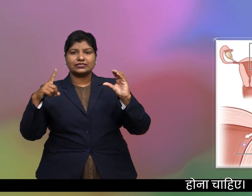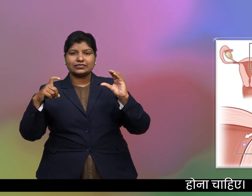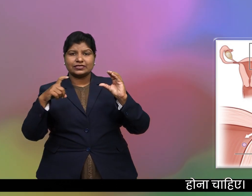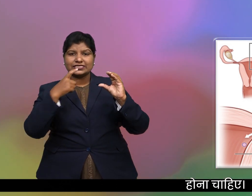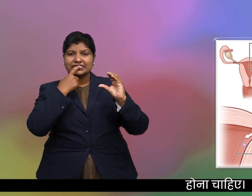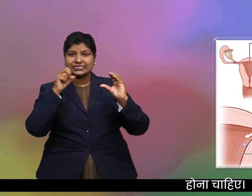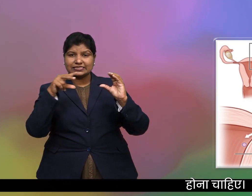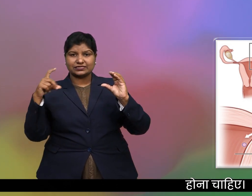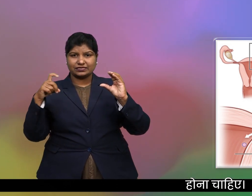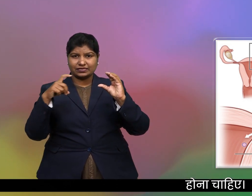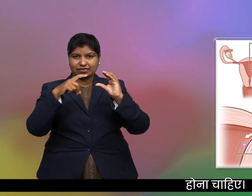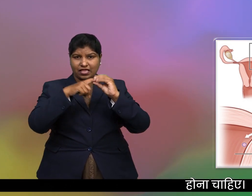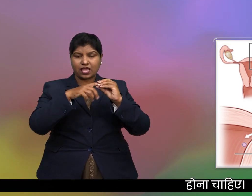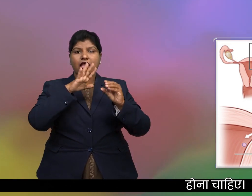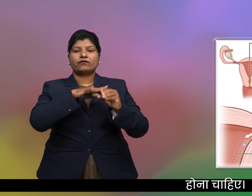होना चाहिए।